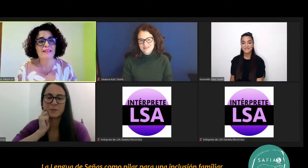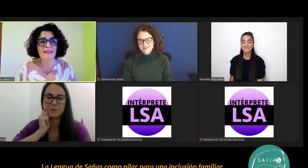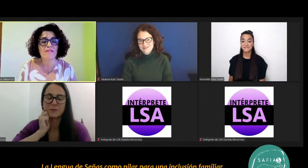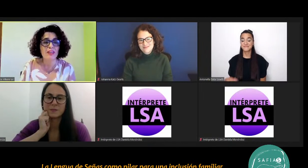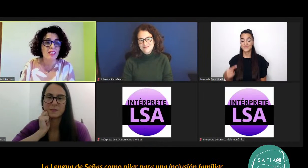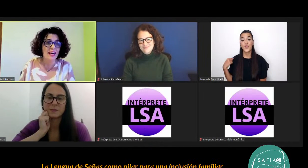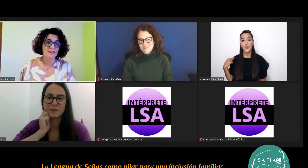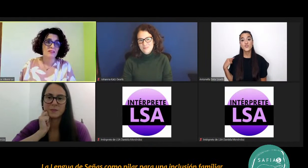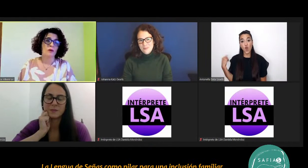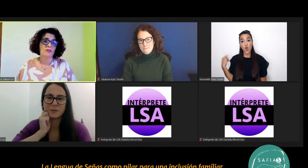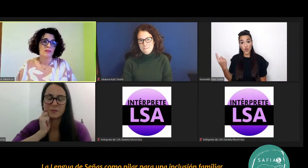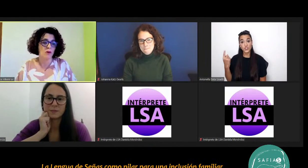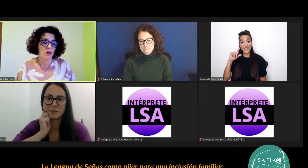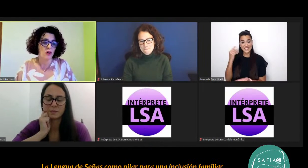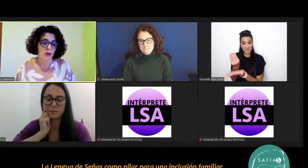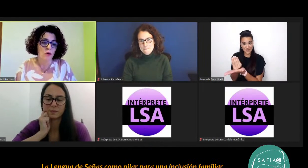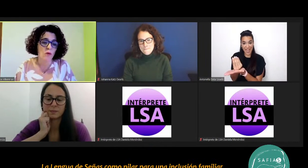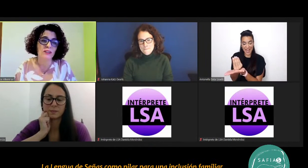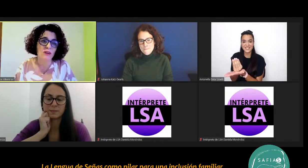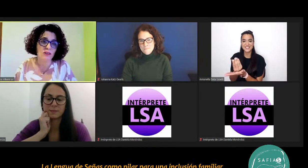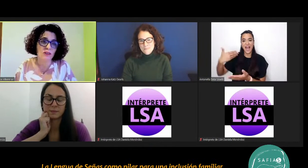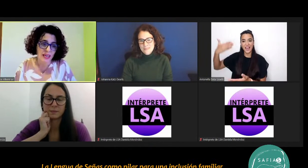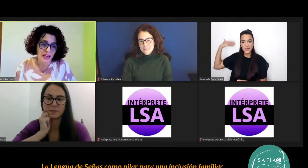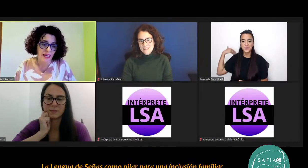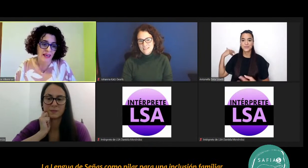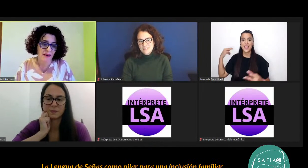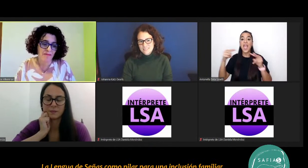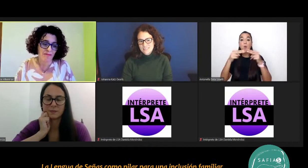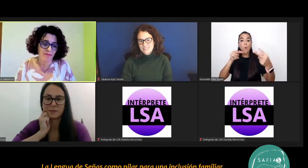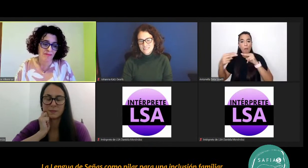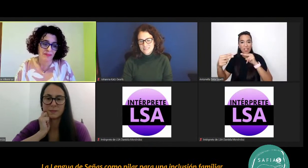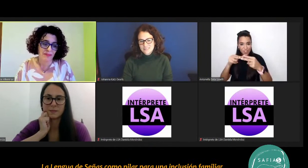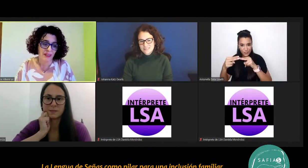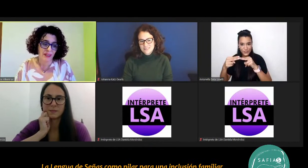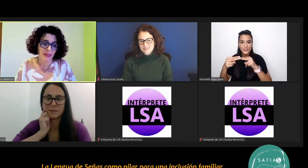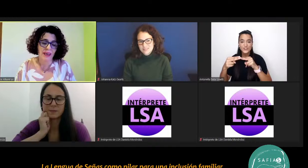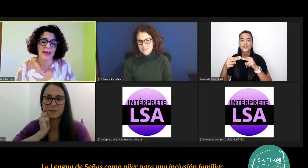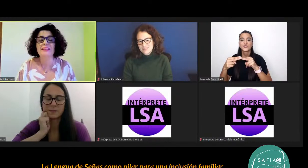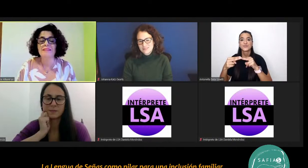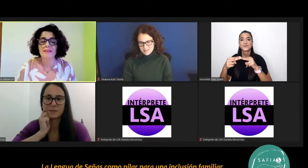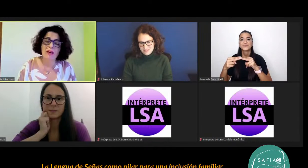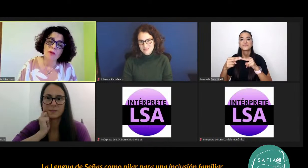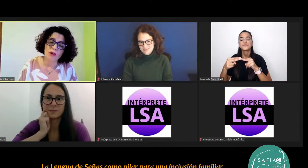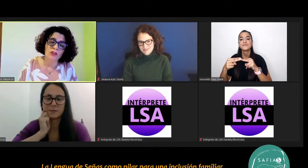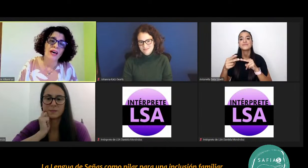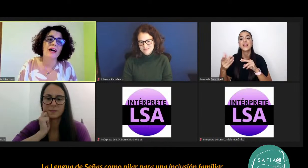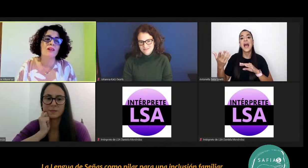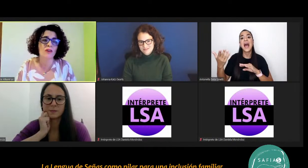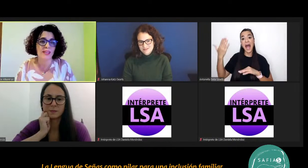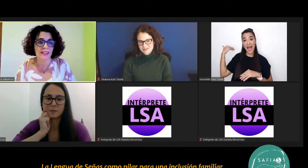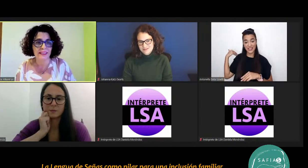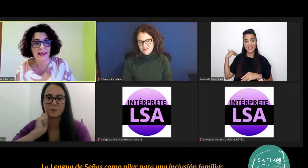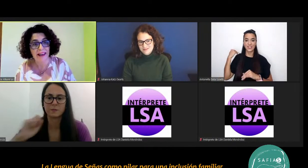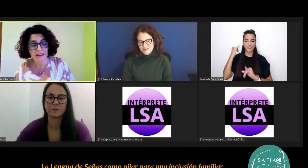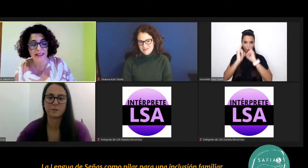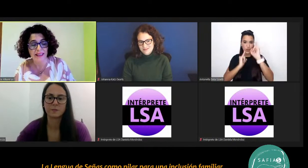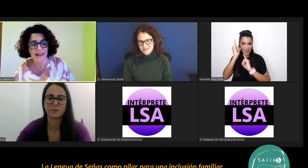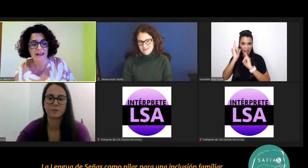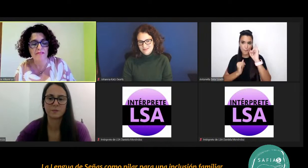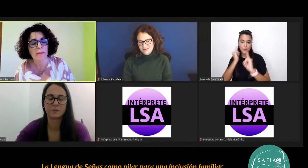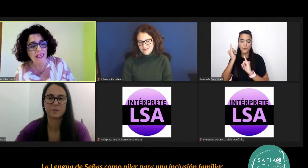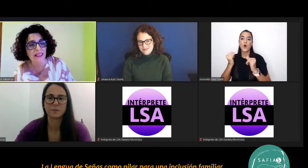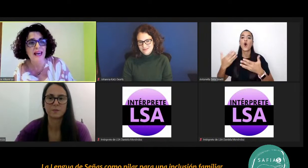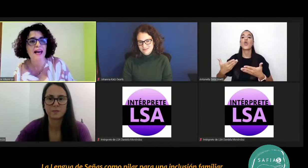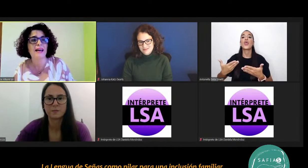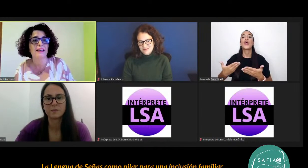Nosotras desde Safías, cuando hicimos los encuentros que antes habíamos contado del Día de